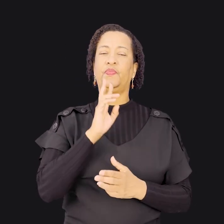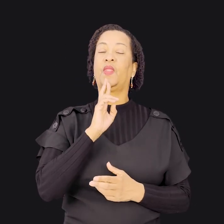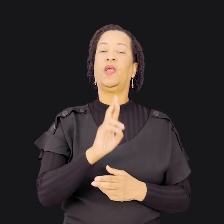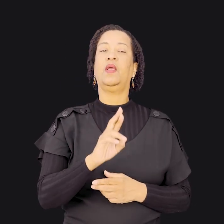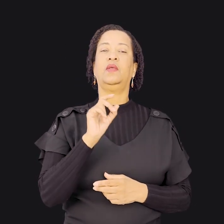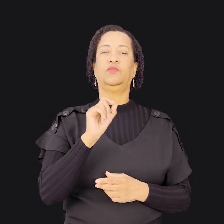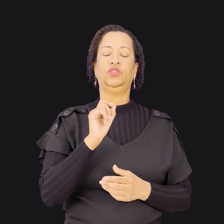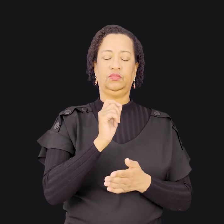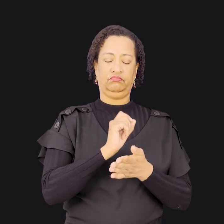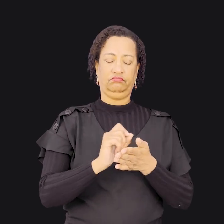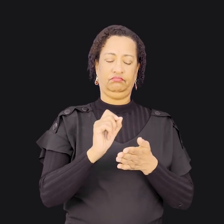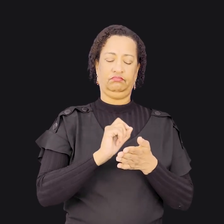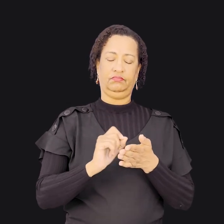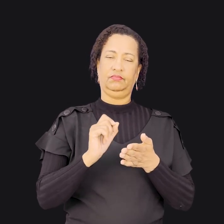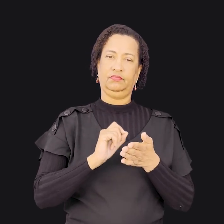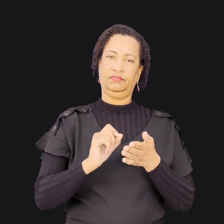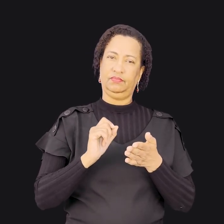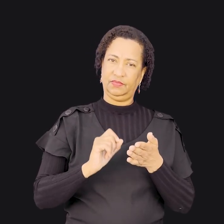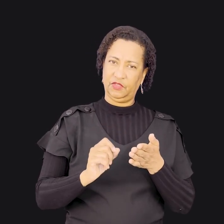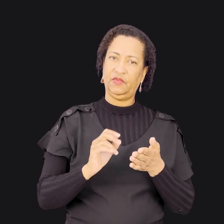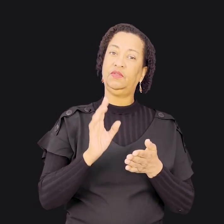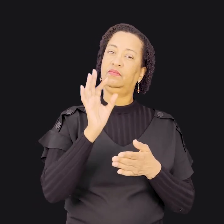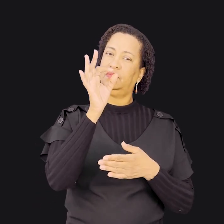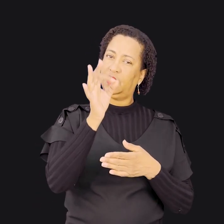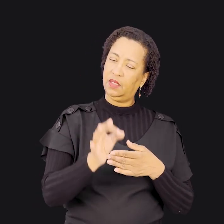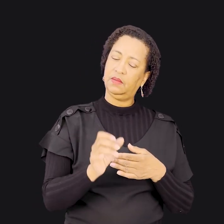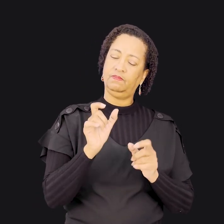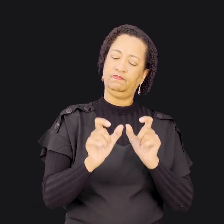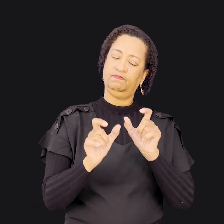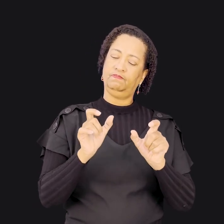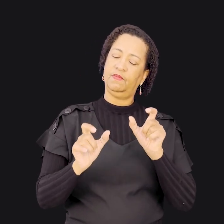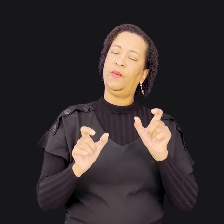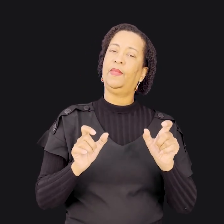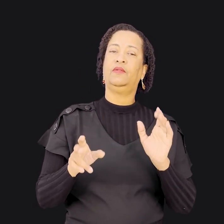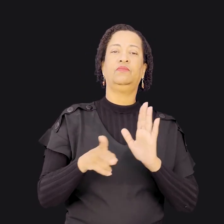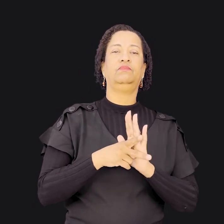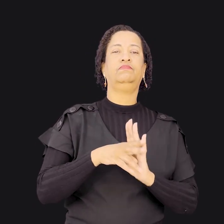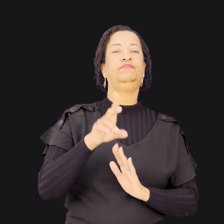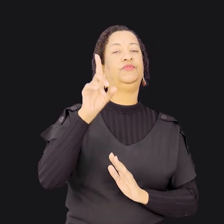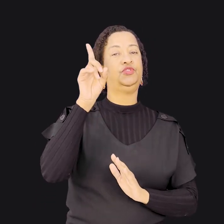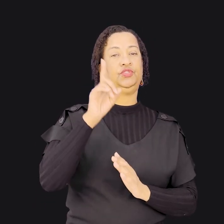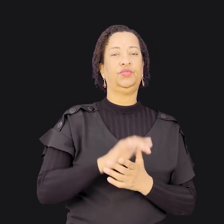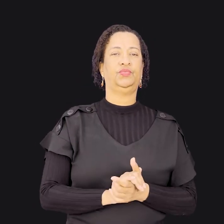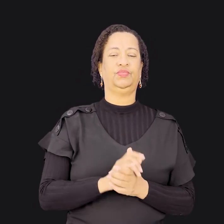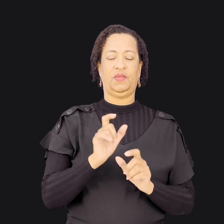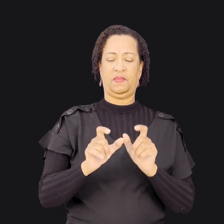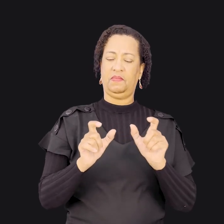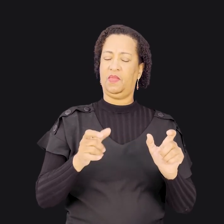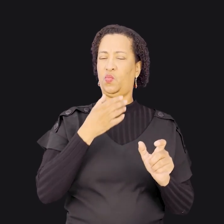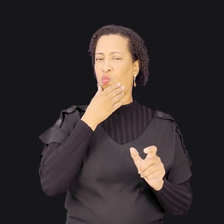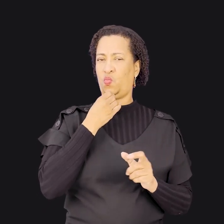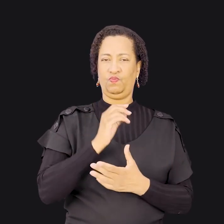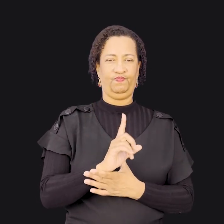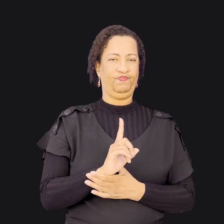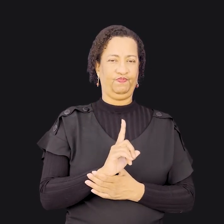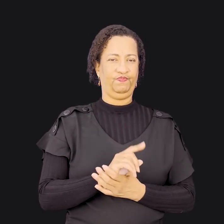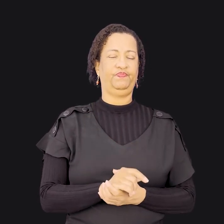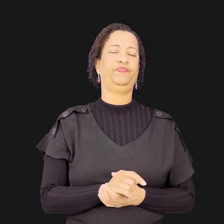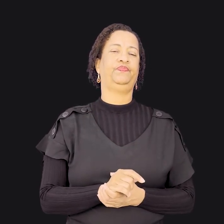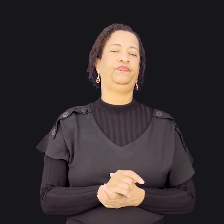O resultado foi que eles escreveram e que eram exatamente as palavras de Deus e não palavras de homens.